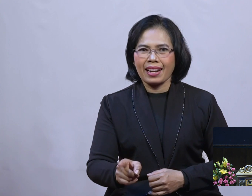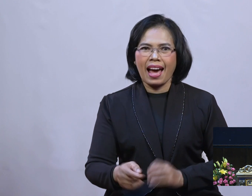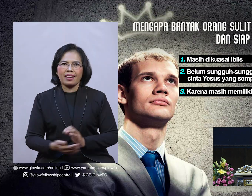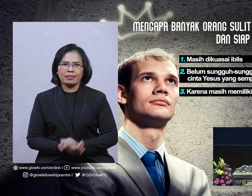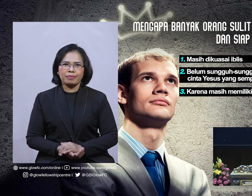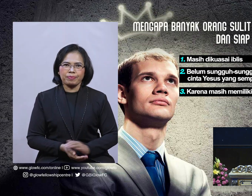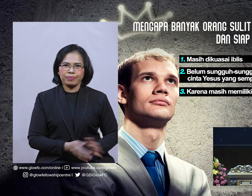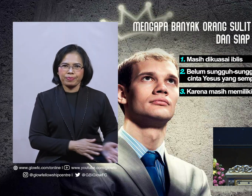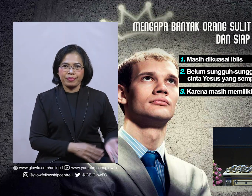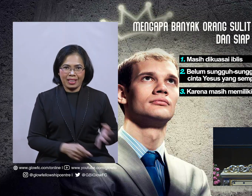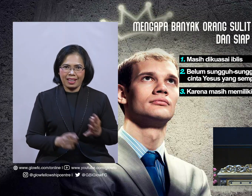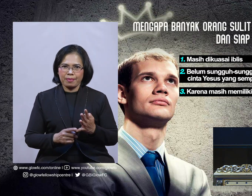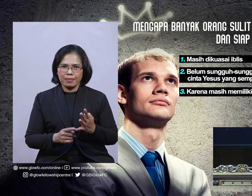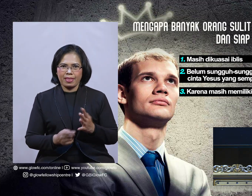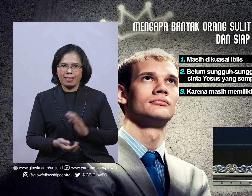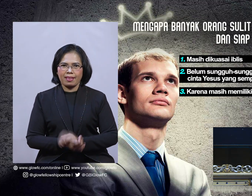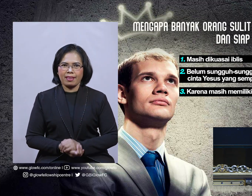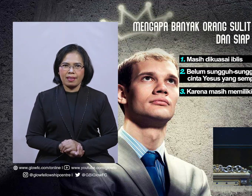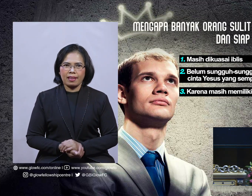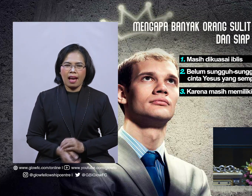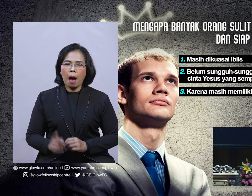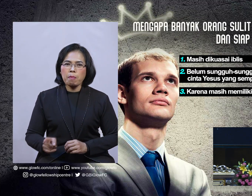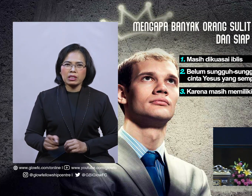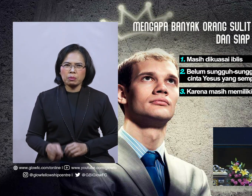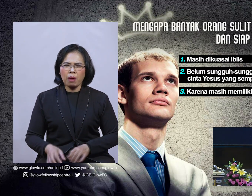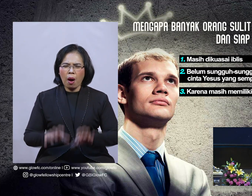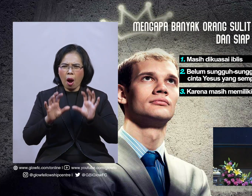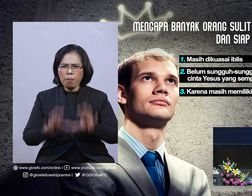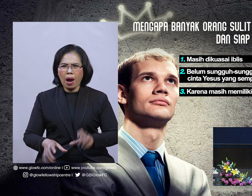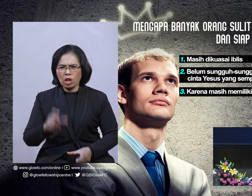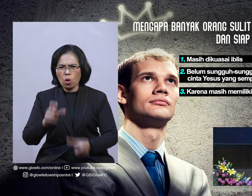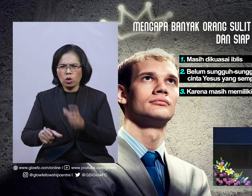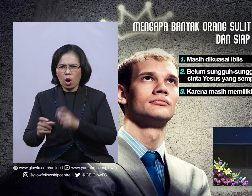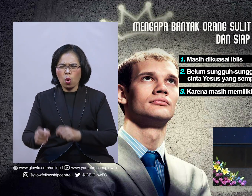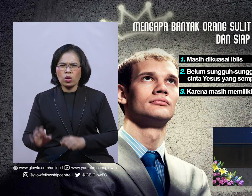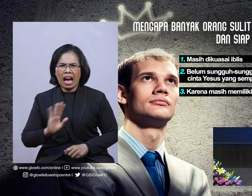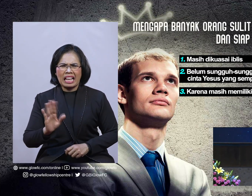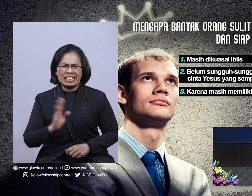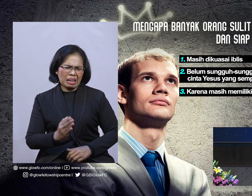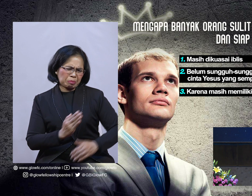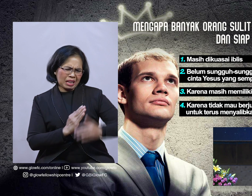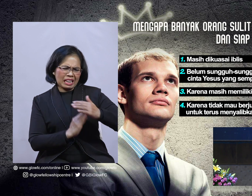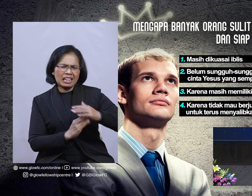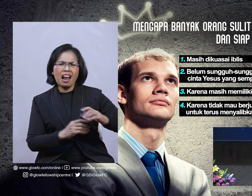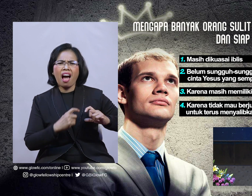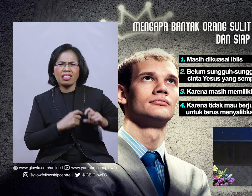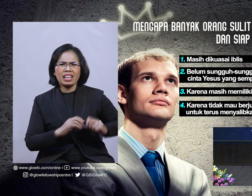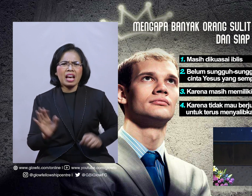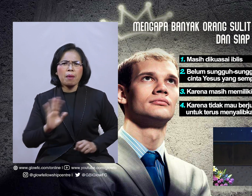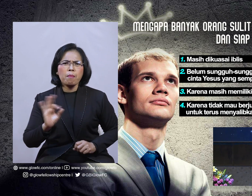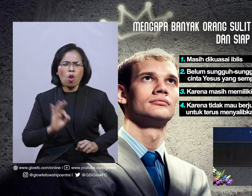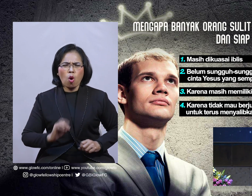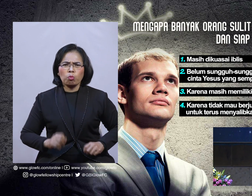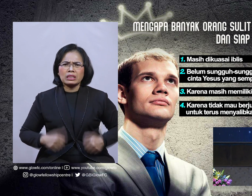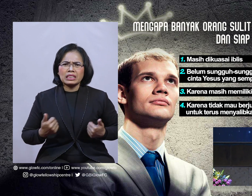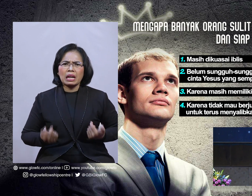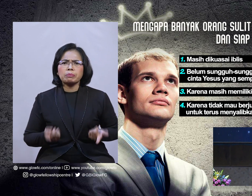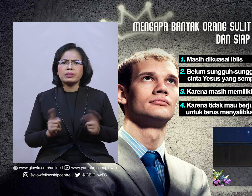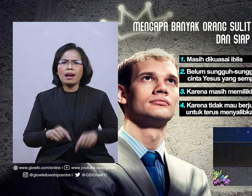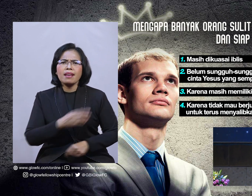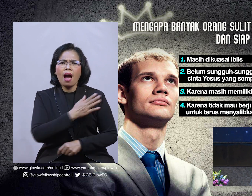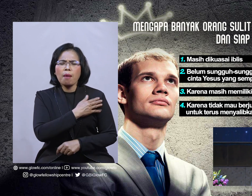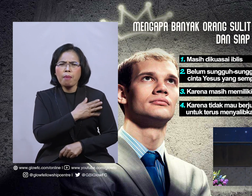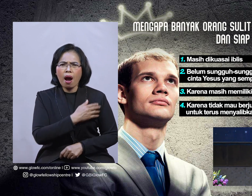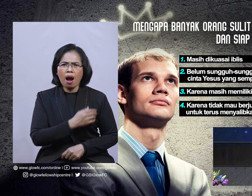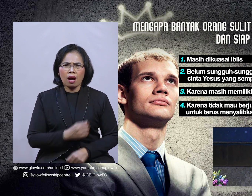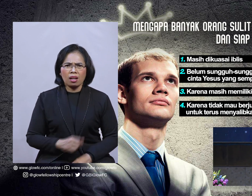yang ini Mengapa banyak orang sulit rendah hati dan siap jadi hamba tidak siap jadi hamba kenapa kalau tidak mau